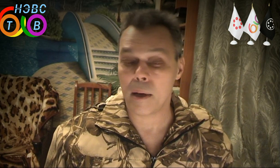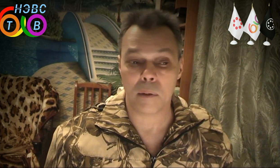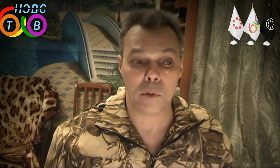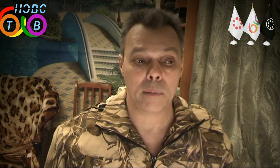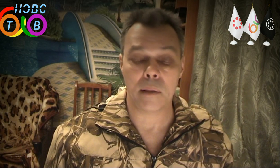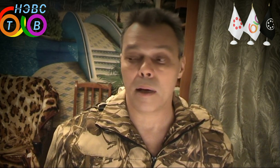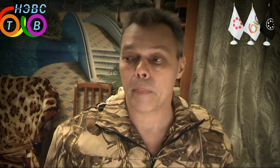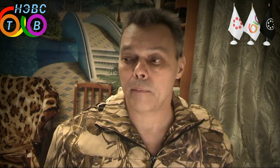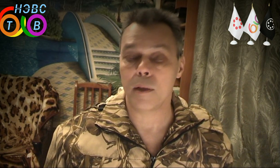вариант, допустим, когда